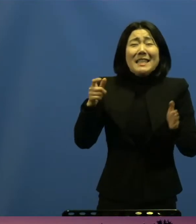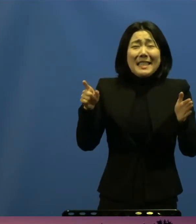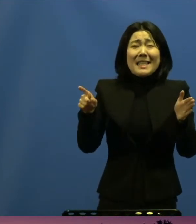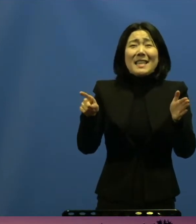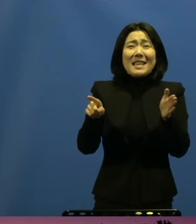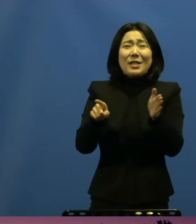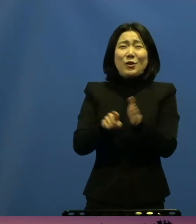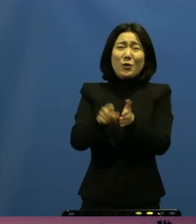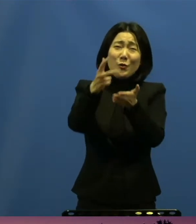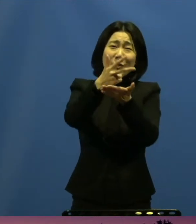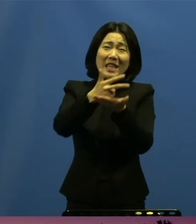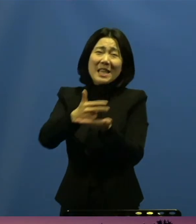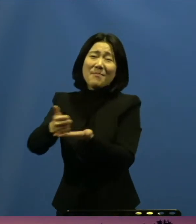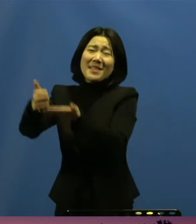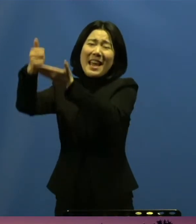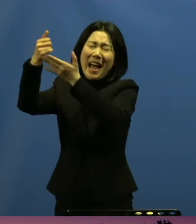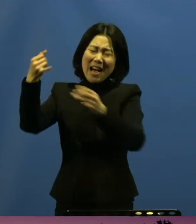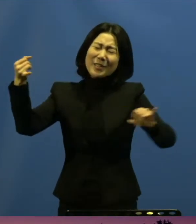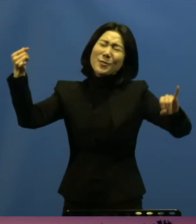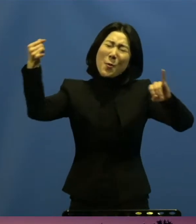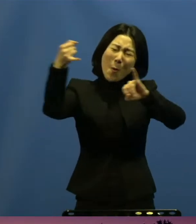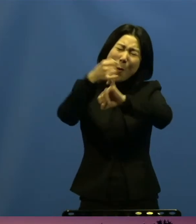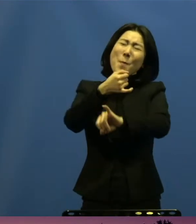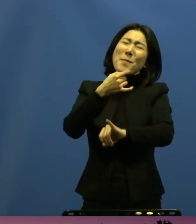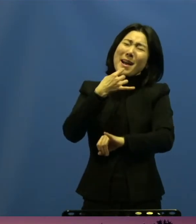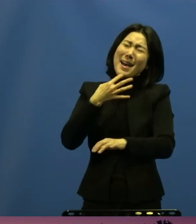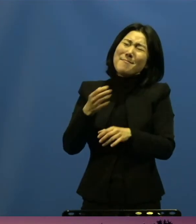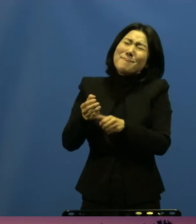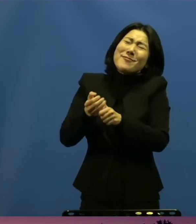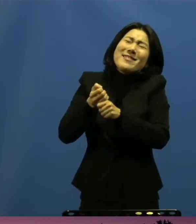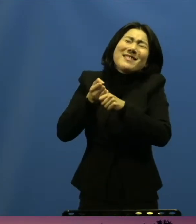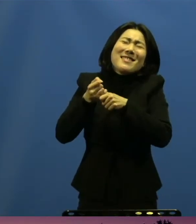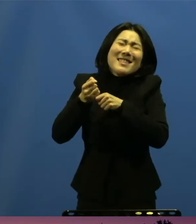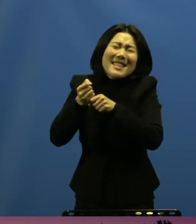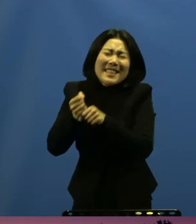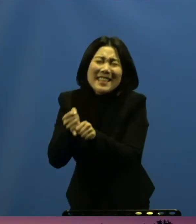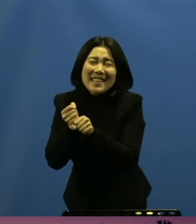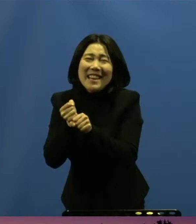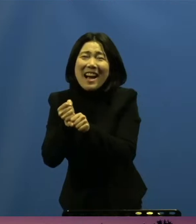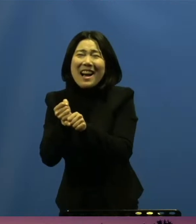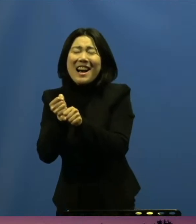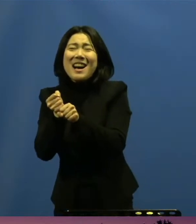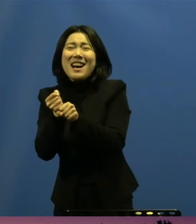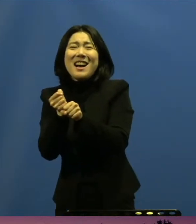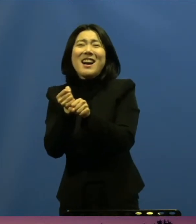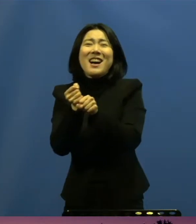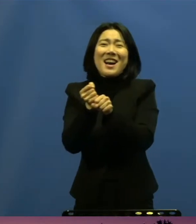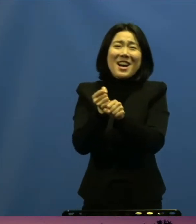신실하신 주님 약속만 붙들리라.